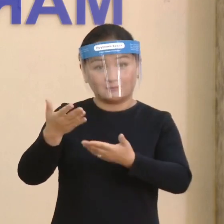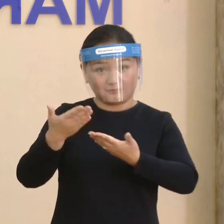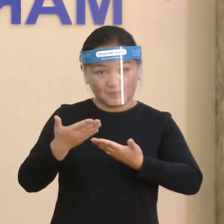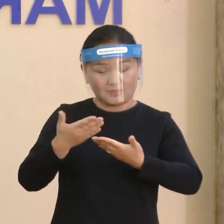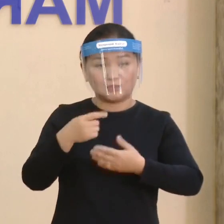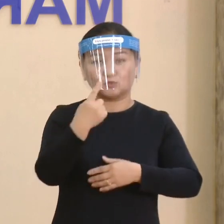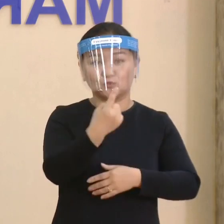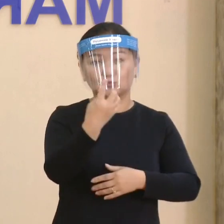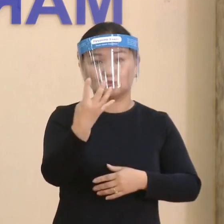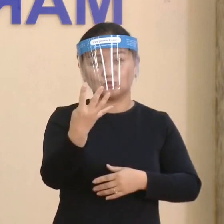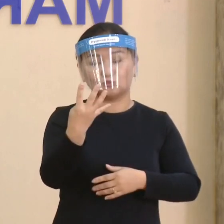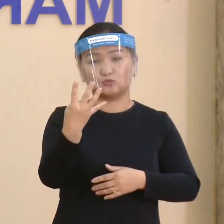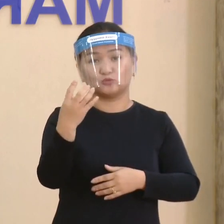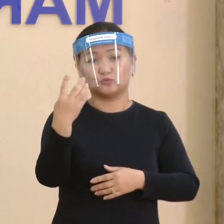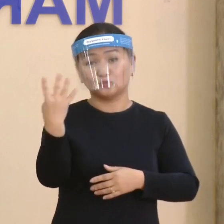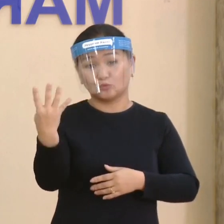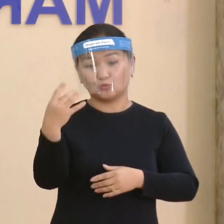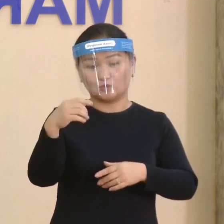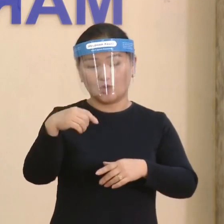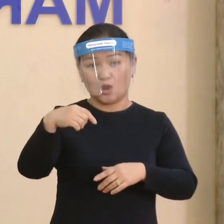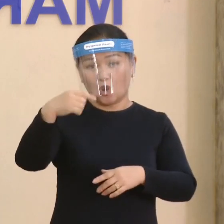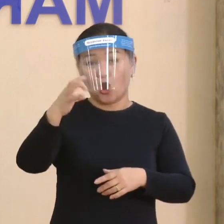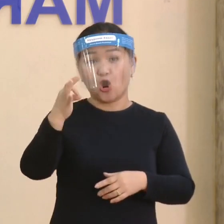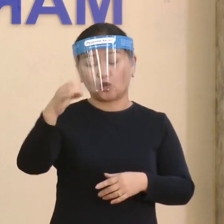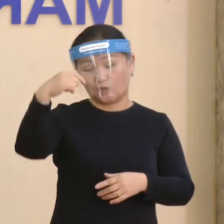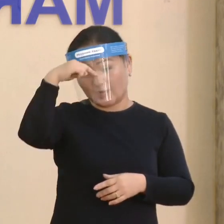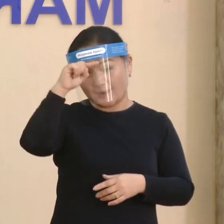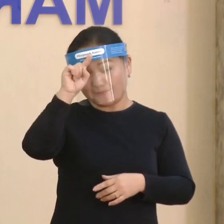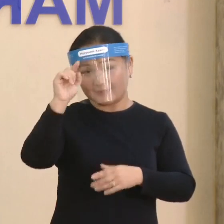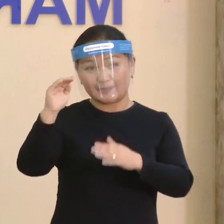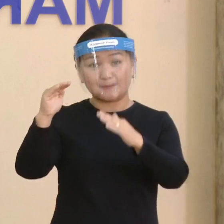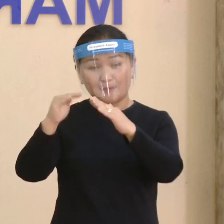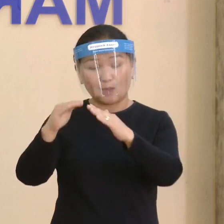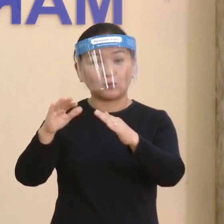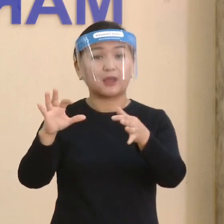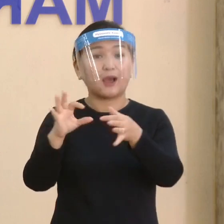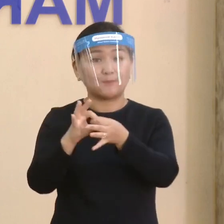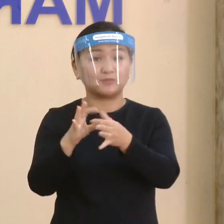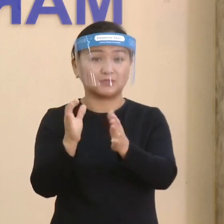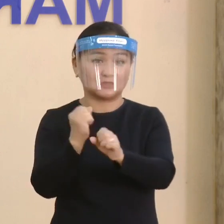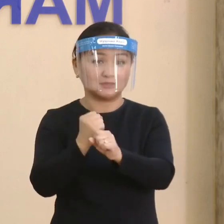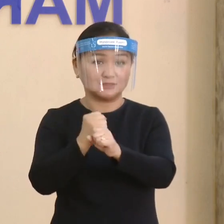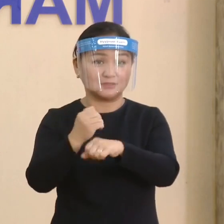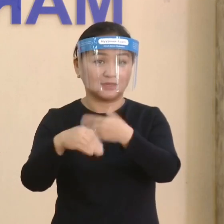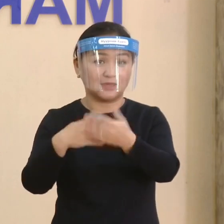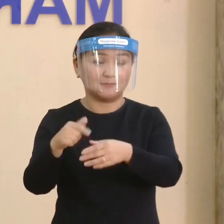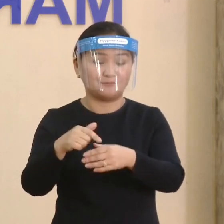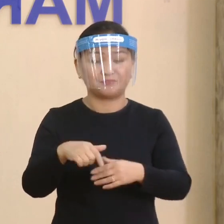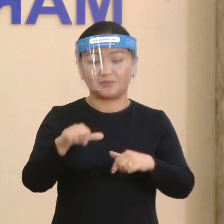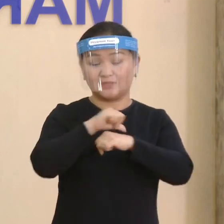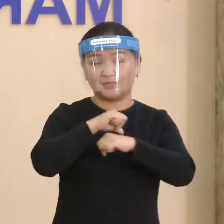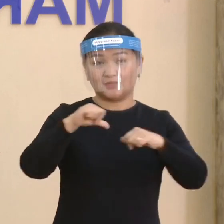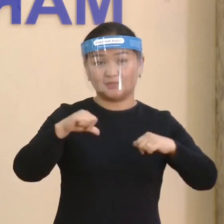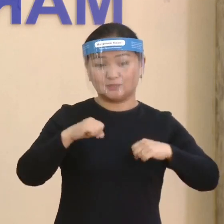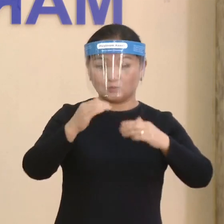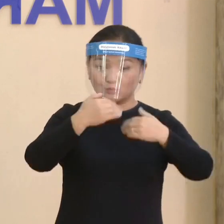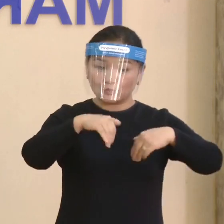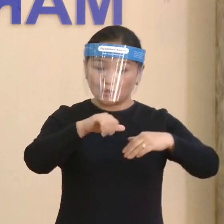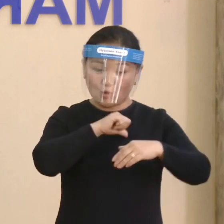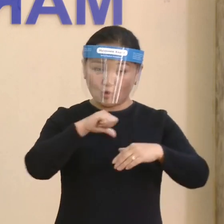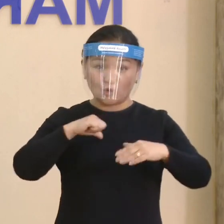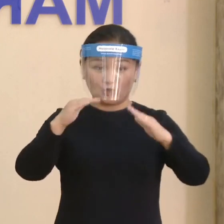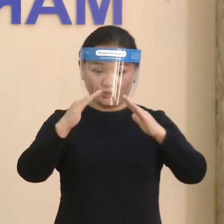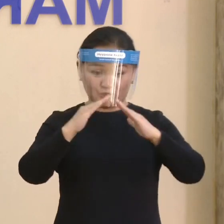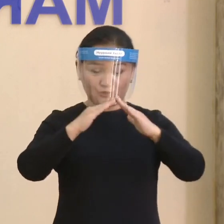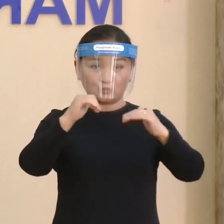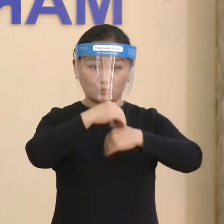бол 144 өрхийн эрүүл мэндийн төв тусламж үйлчлэгийг бол үзүүлээд явж байна. За иргэд бас энэ гэрийн тусгаарлалтанд